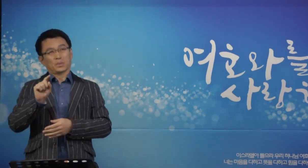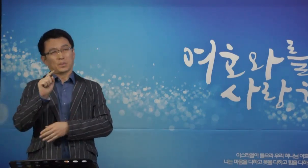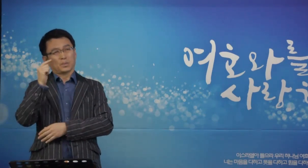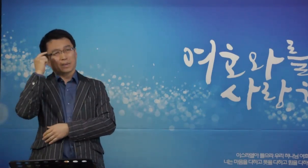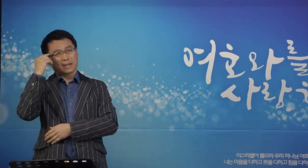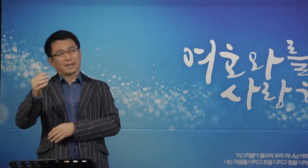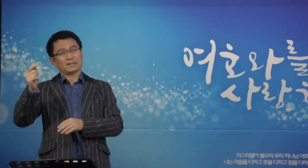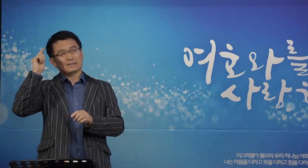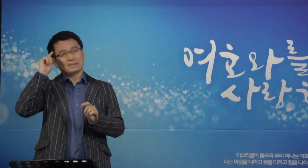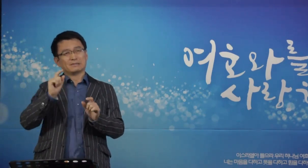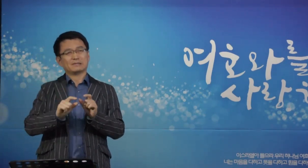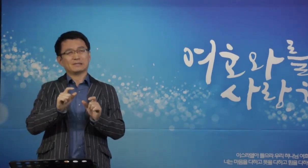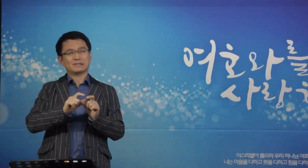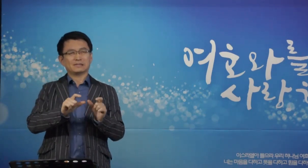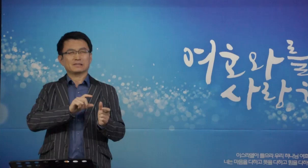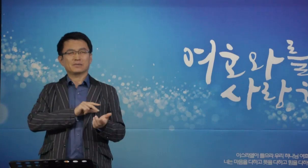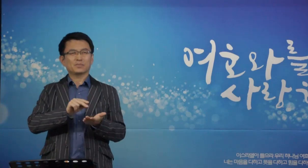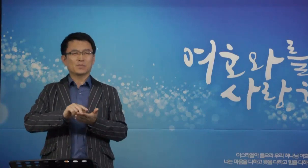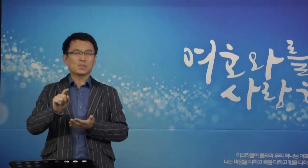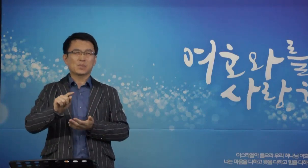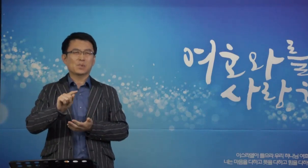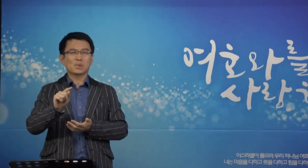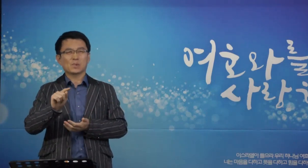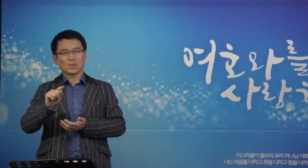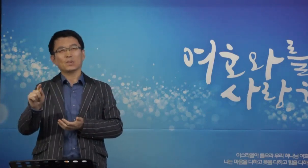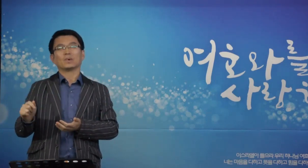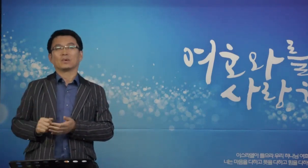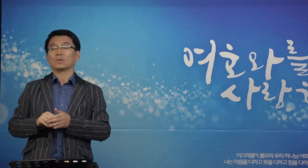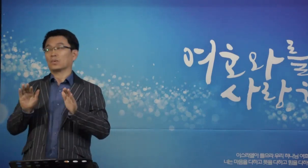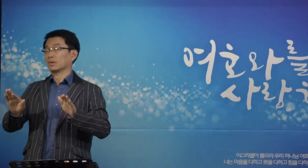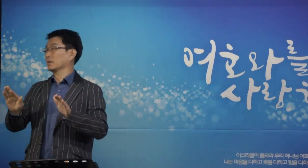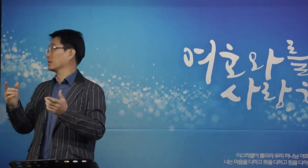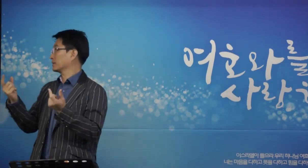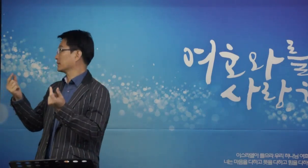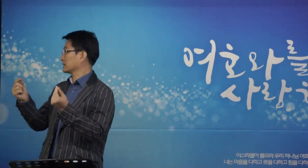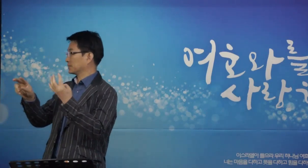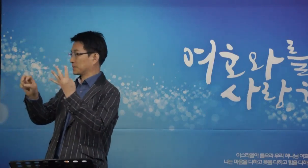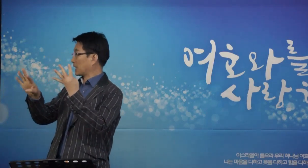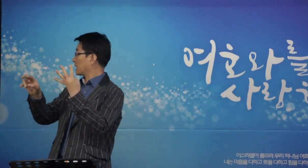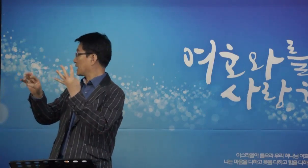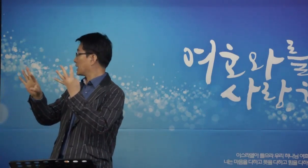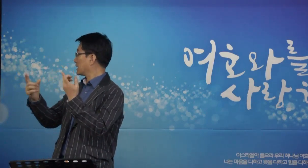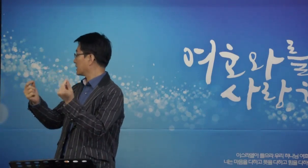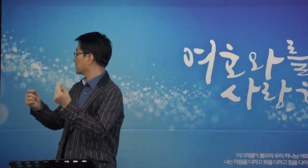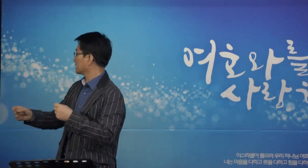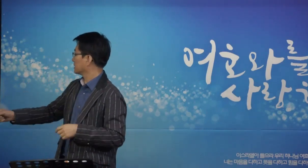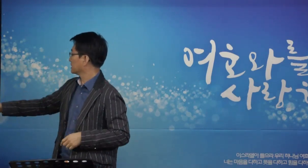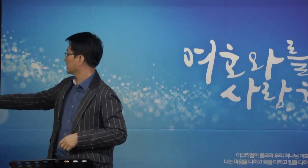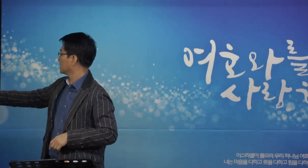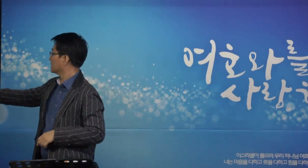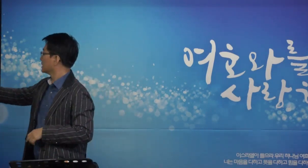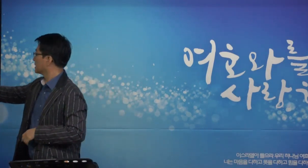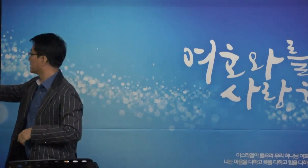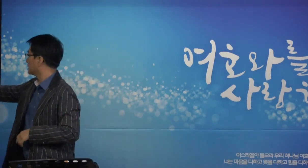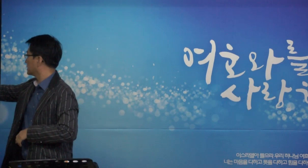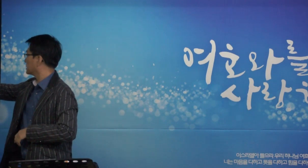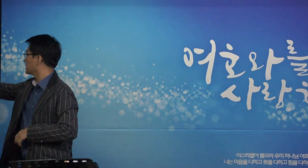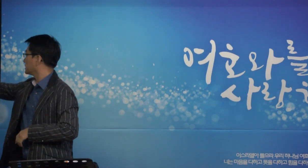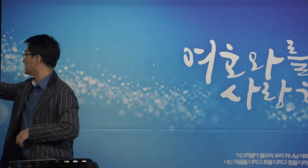오늘 말씀의 제목을 무엇으로 할까 고민을 좀 많이 했습니다. 오늘 24절처럼